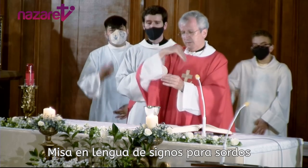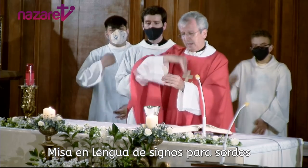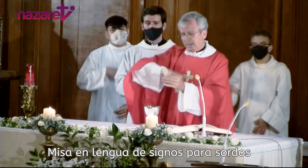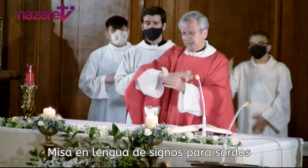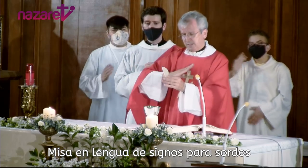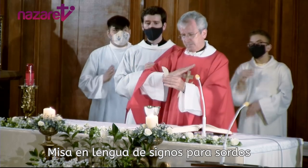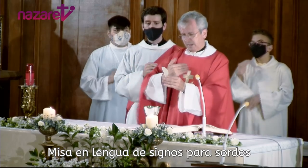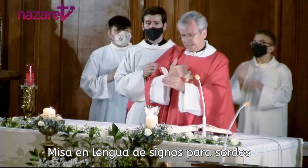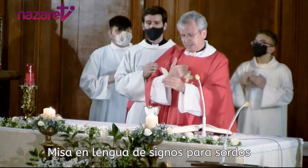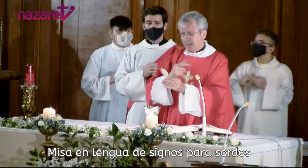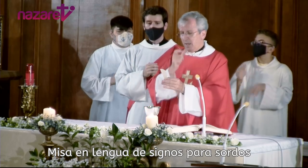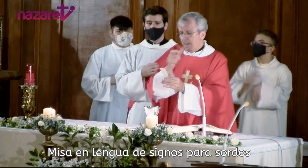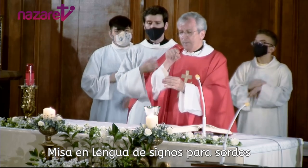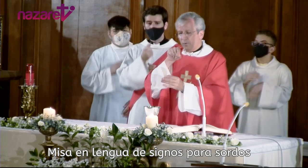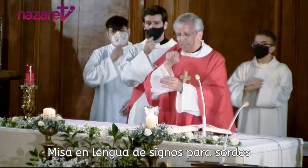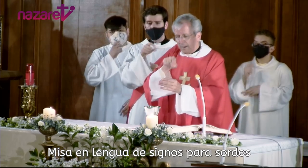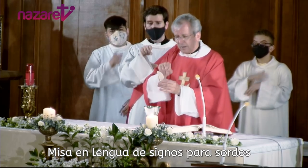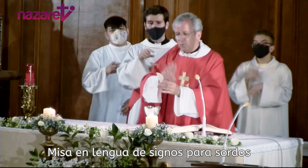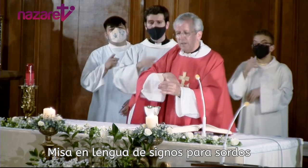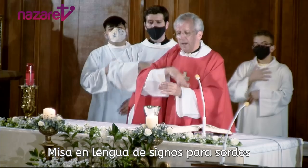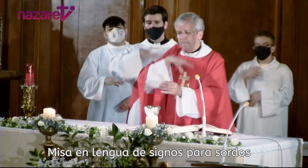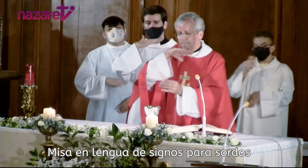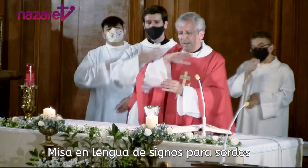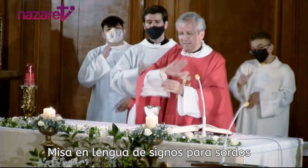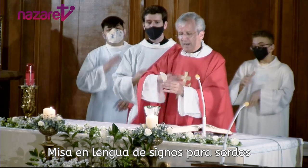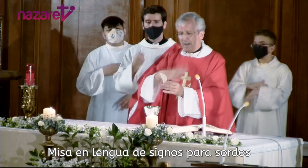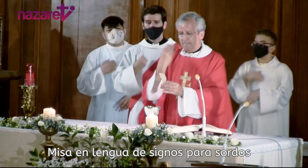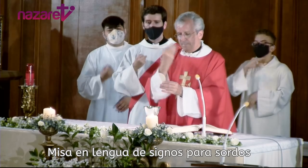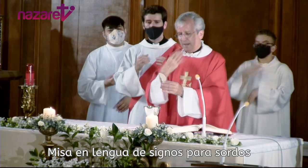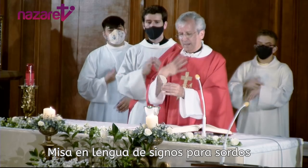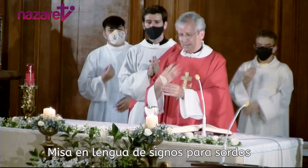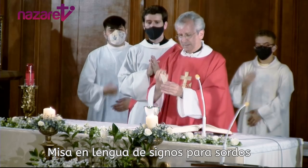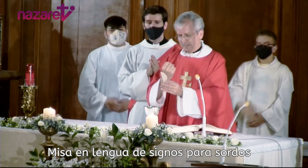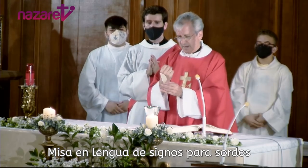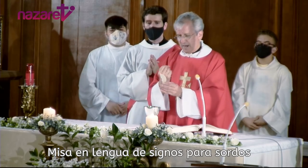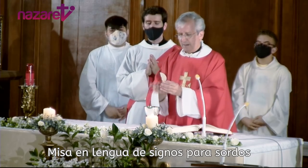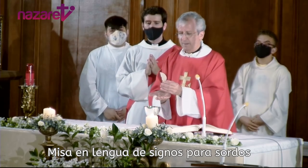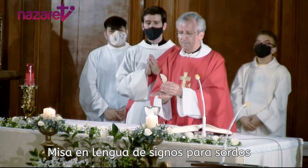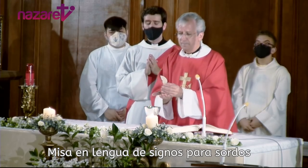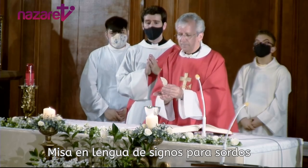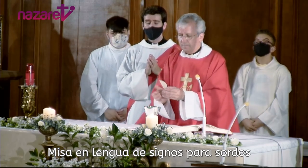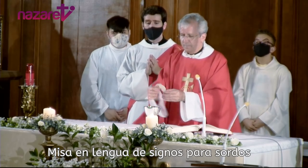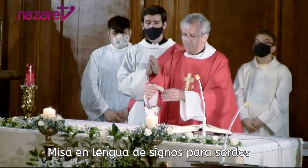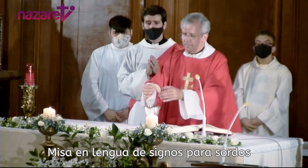que entres en mi casa, pero una palabra tuya bastará para sanarme.